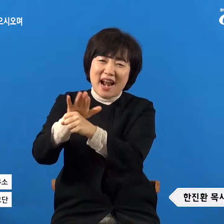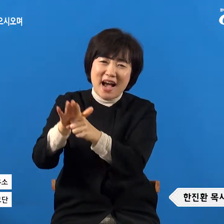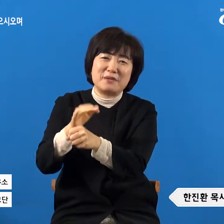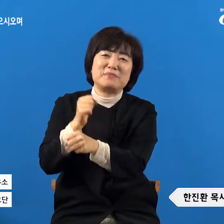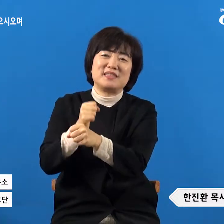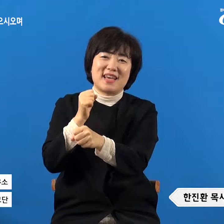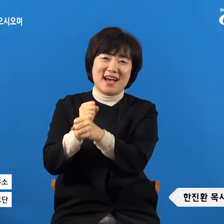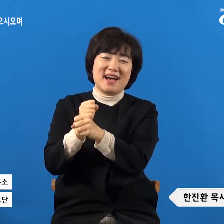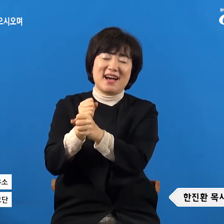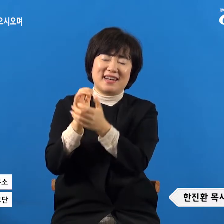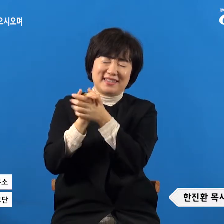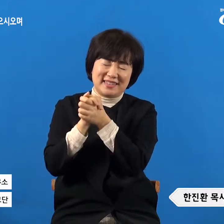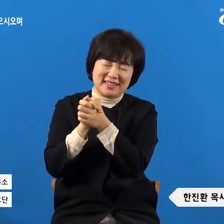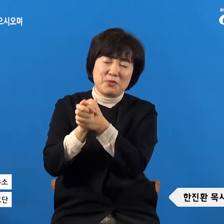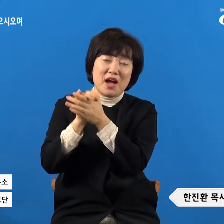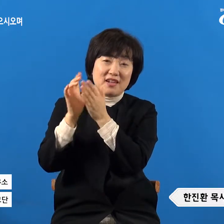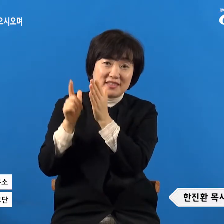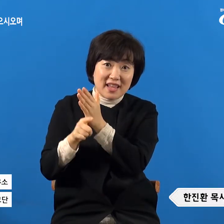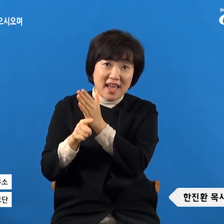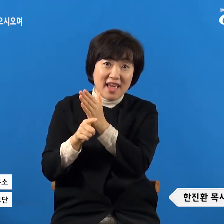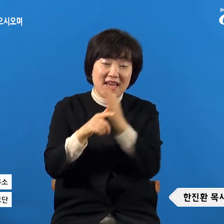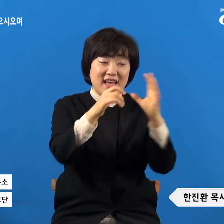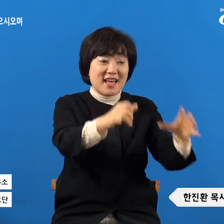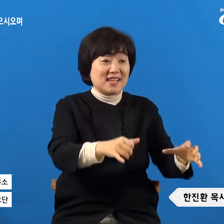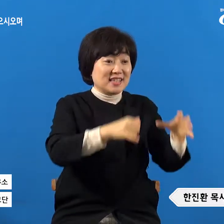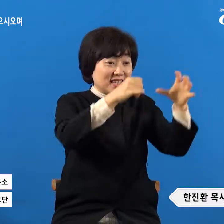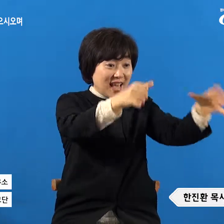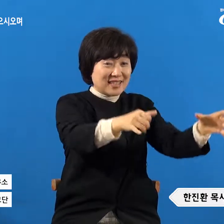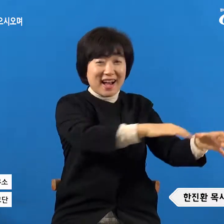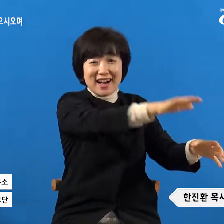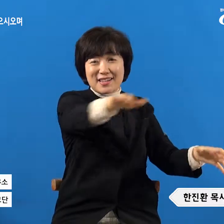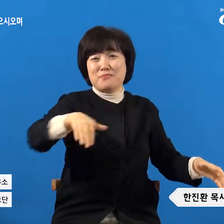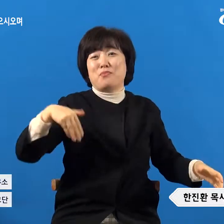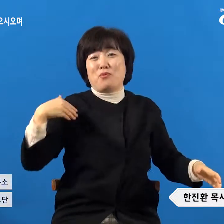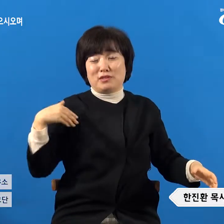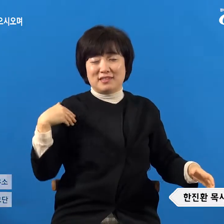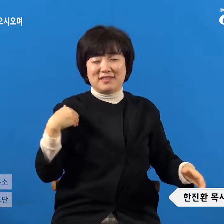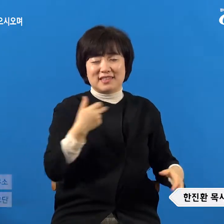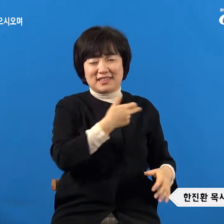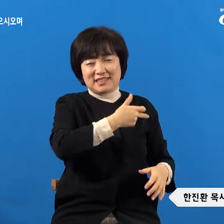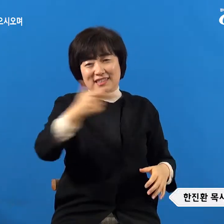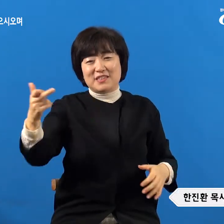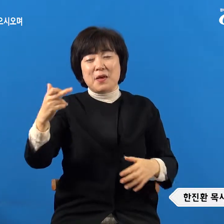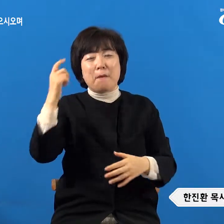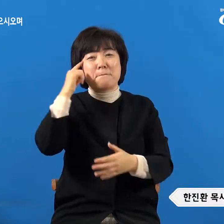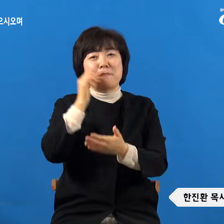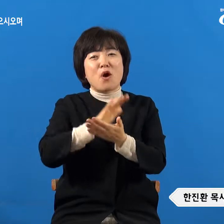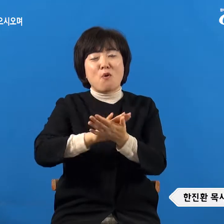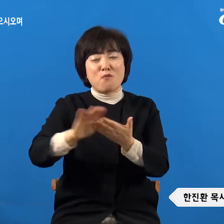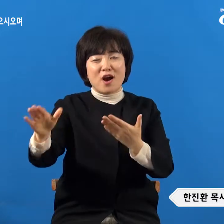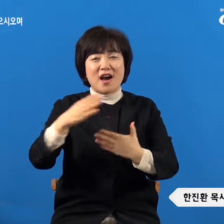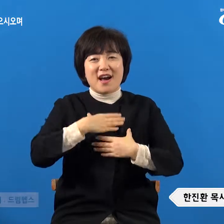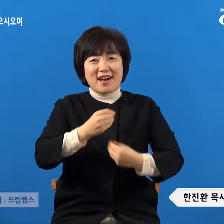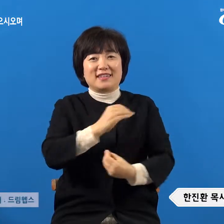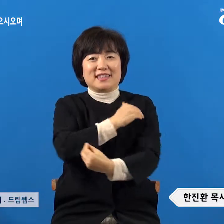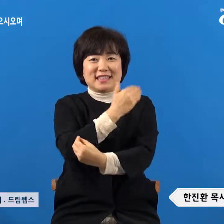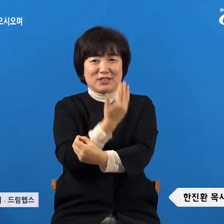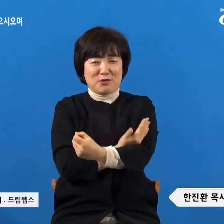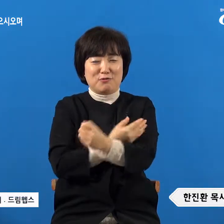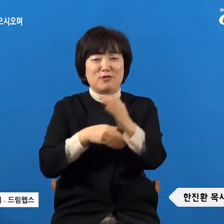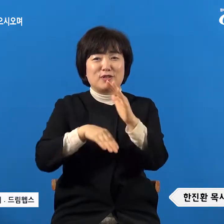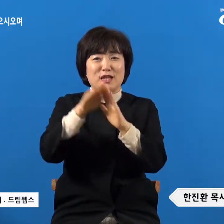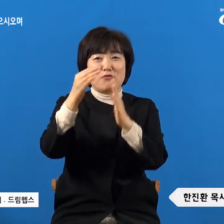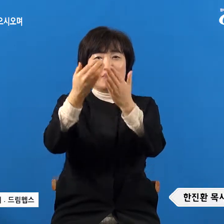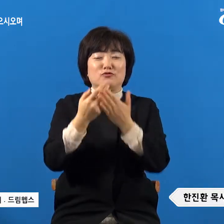그럴 때에 세상이 알지 못하는 큰 평안과 능력으로 하나님 우리에게 채워주실 것입니다.